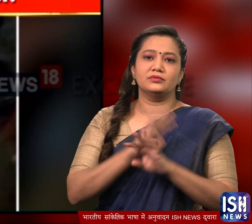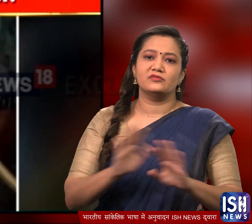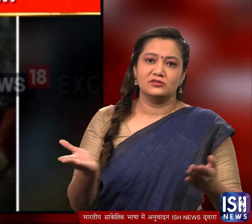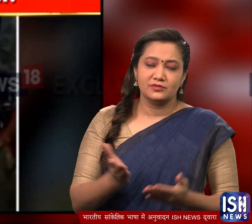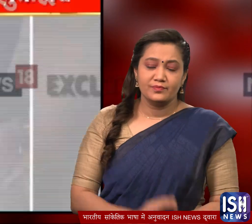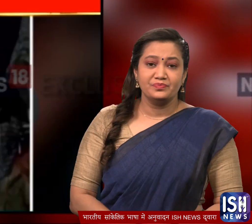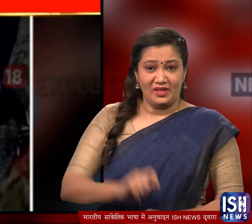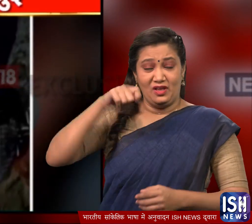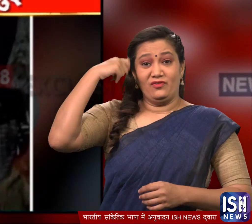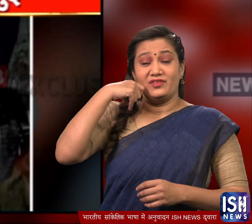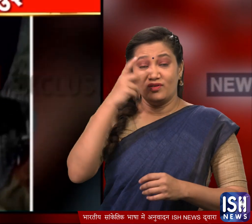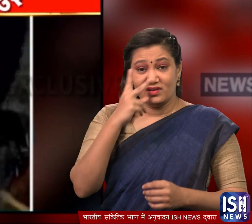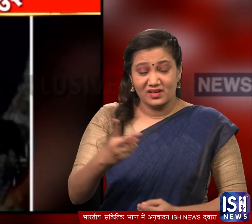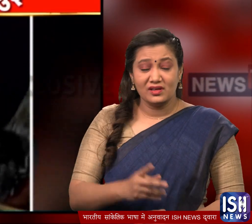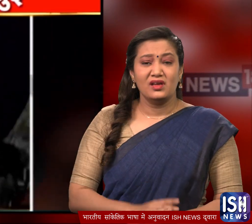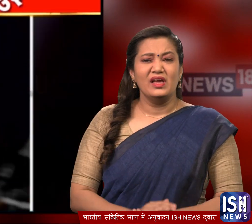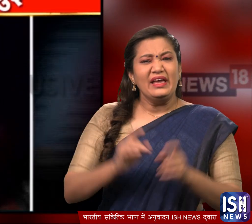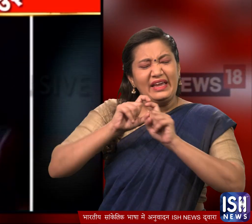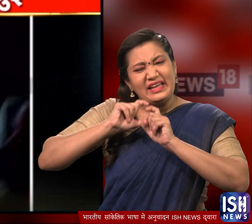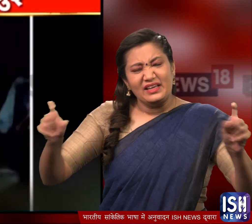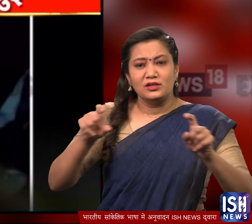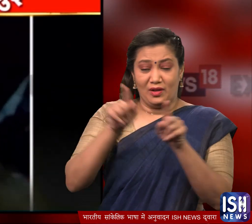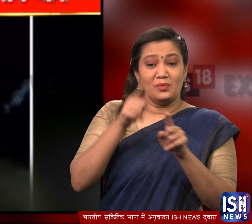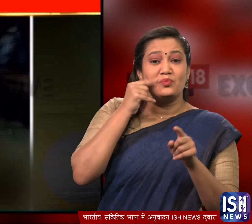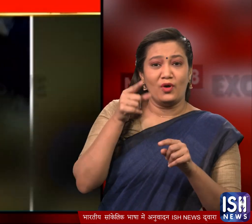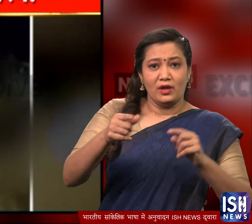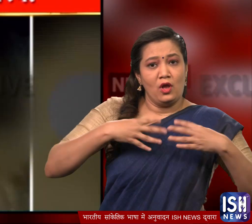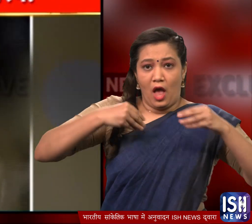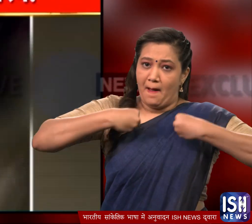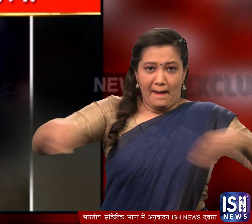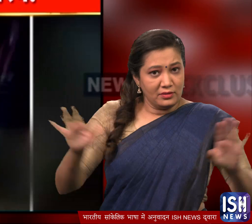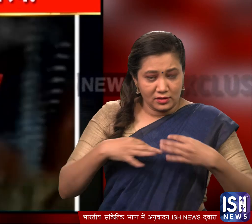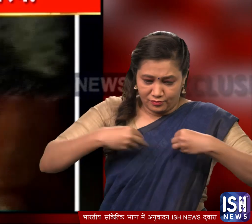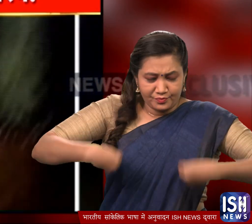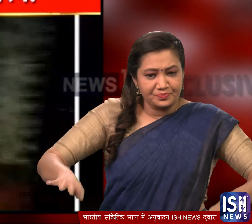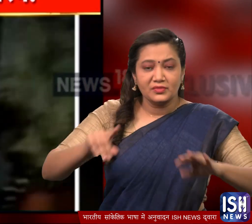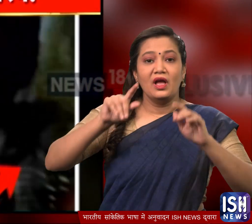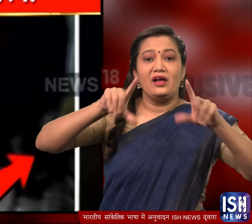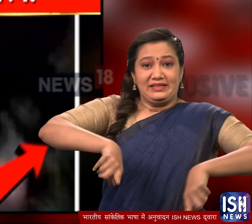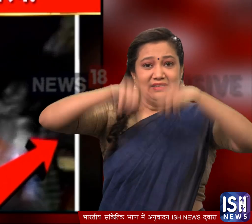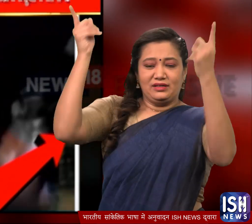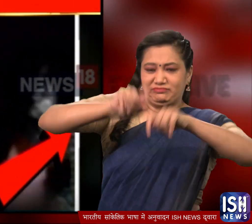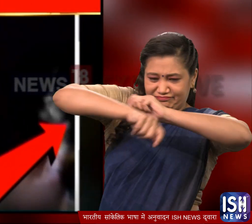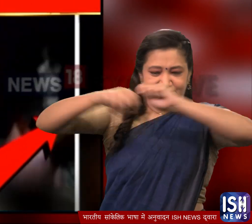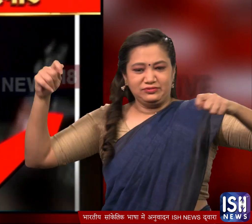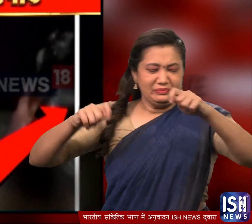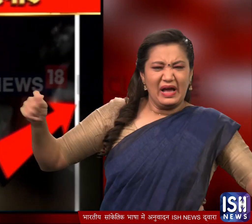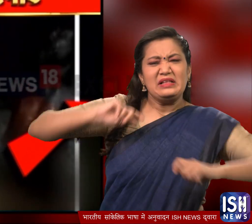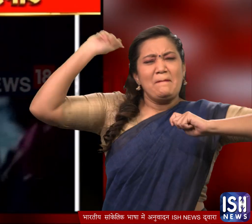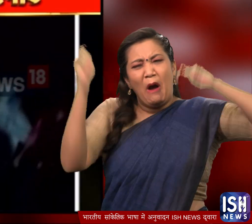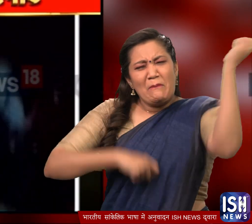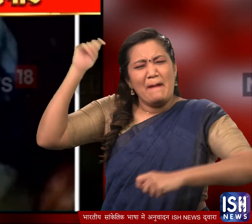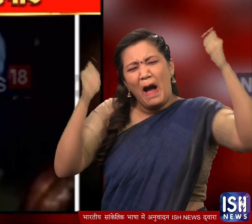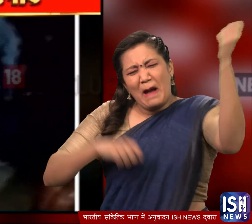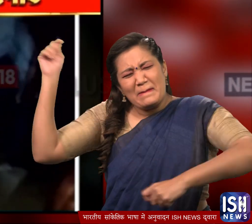शुरू हो गई। इस घटना का जो वीडियो सामने आया, उसमें साफ दिखा कि कुछ लोगों ने उस लड़के के कपड़े उतार दिए थे और उसे पेड़ से बांधकर काफी देर तक पीटा